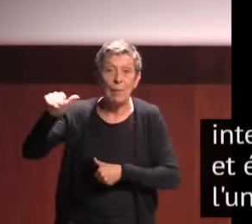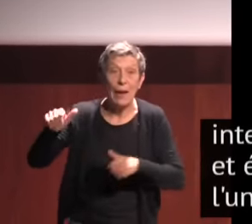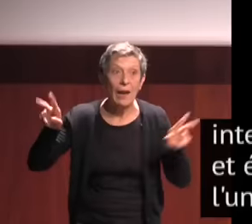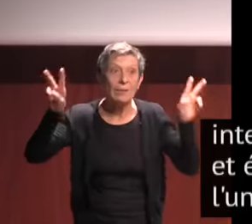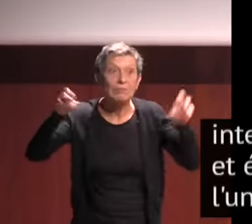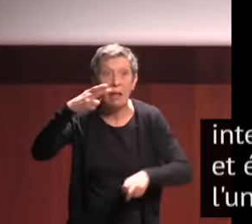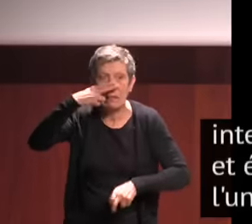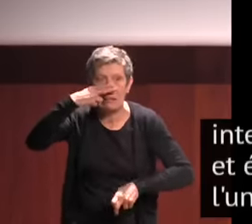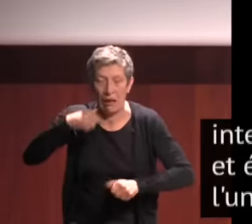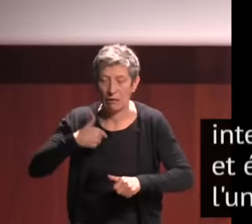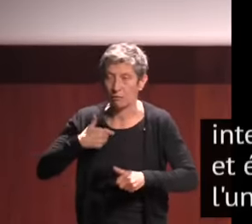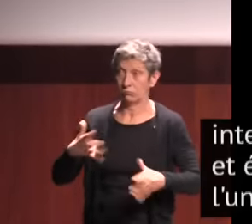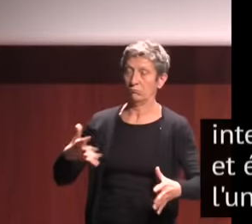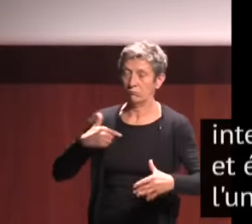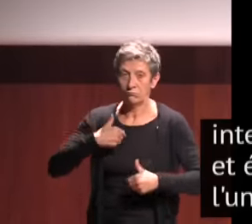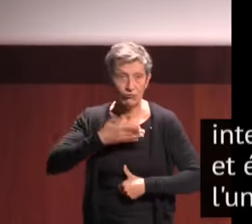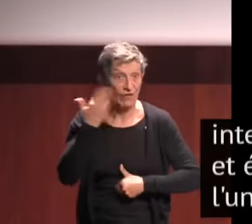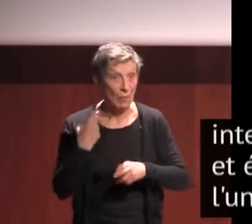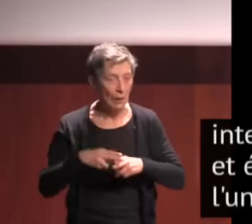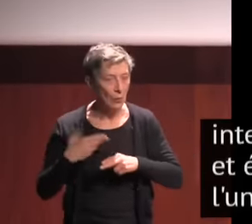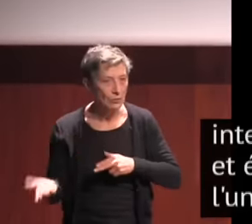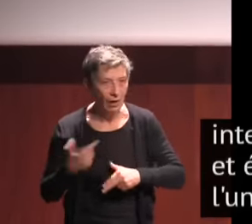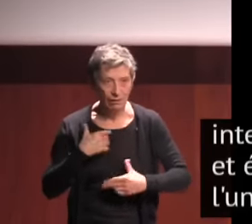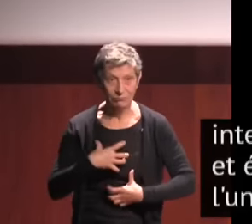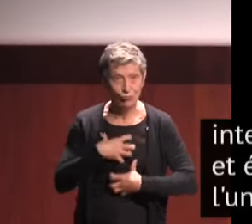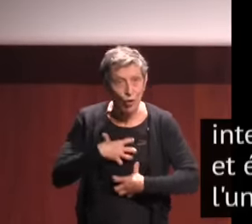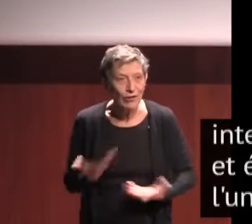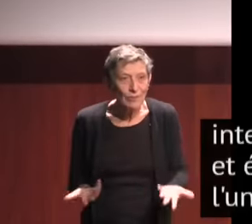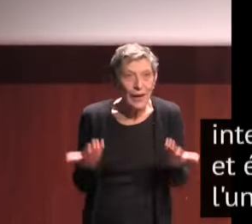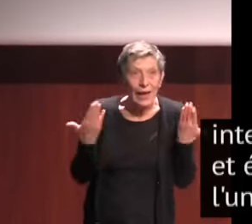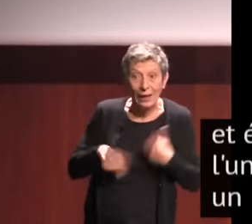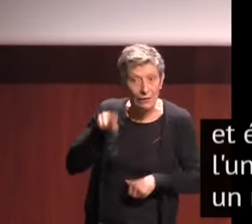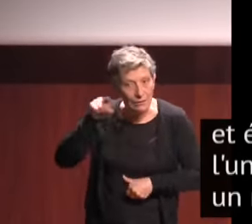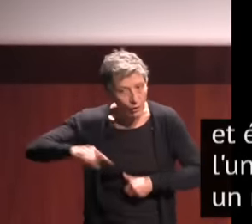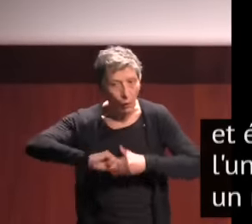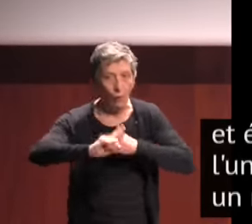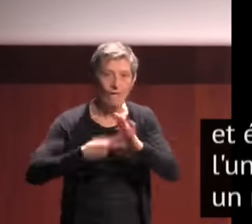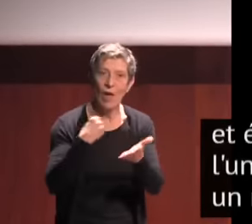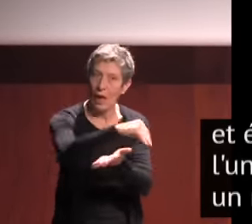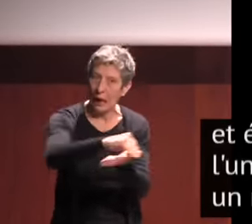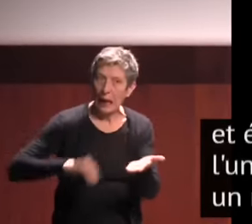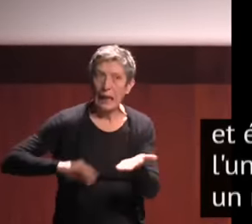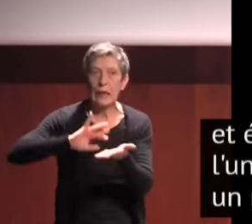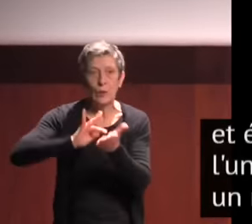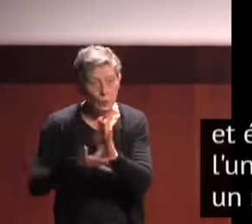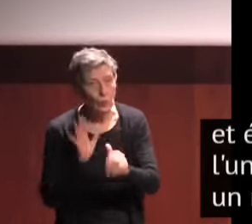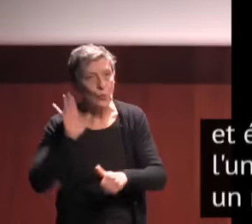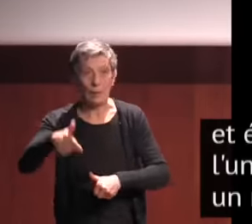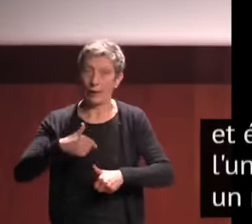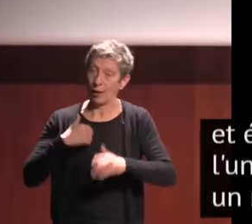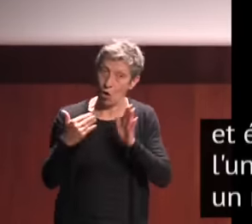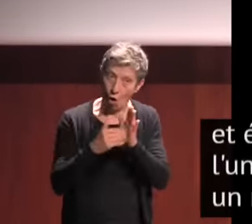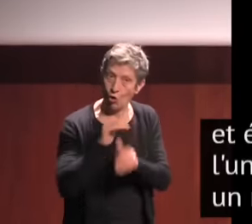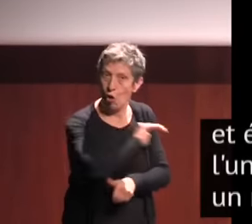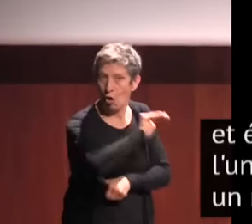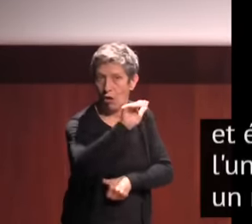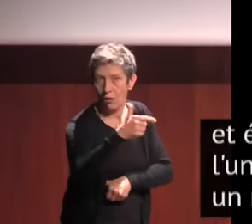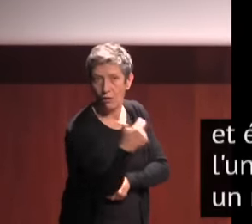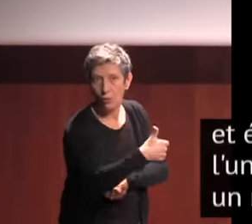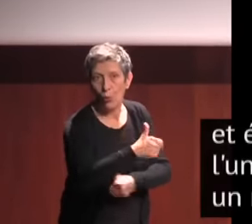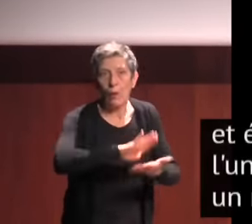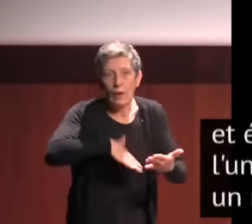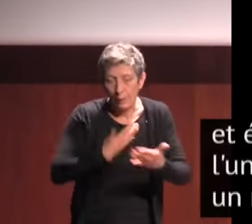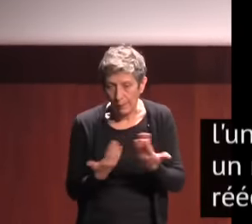ça s'appelait comme ça, j'étais assez choquée par ces mots. Il a donc tout réécrit et ensuite j'ai fait appel à de nouveau deux